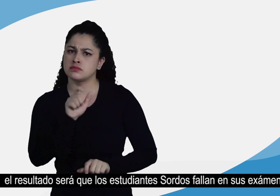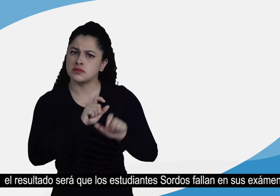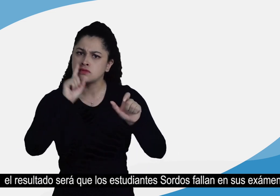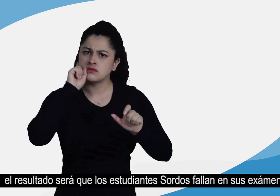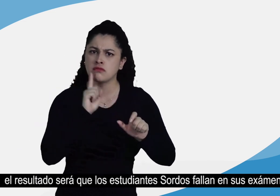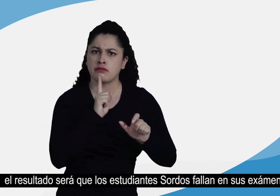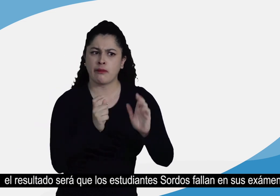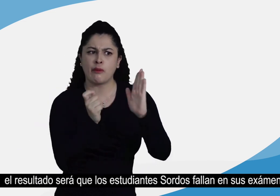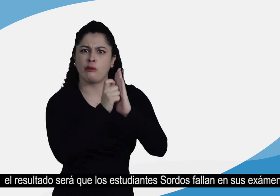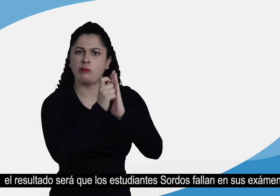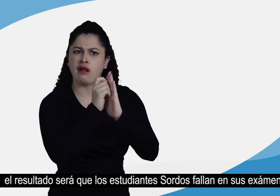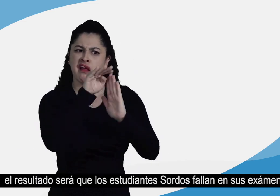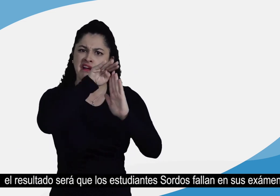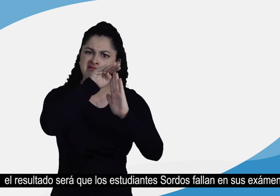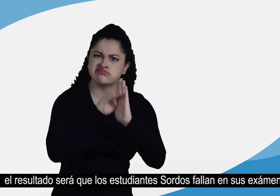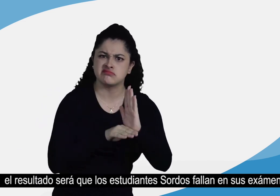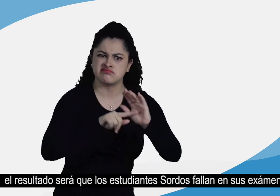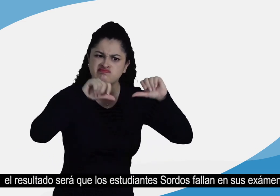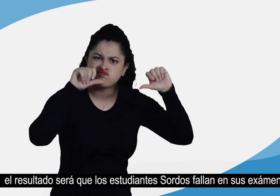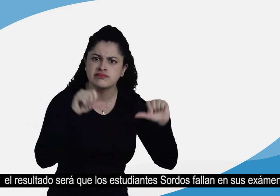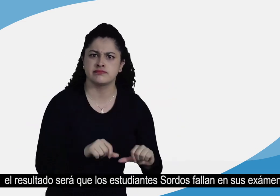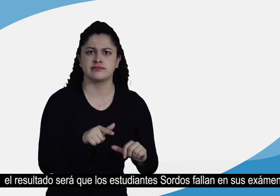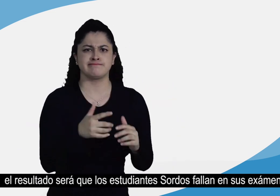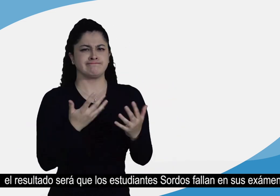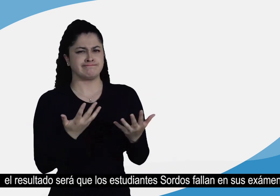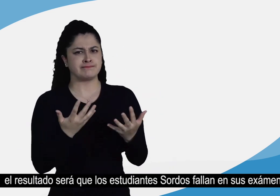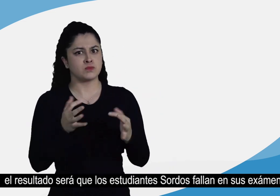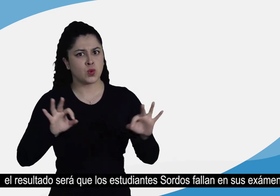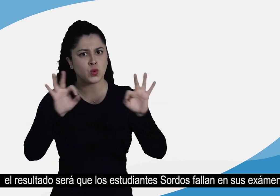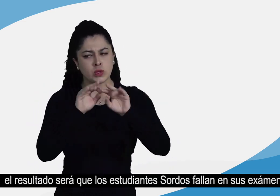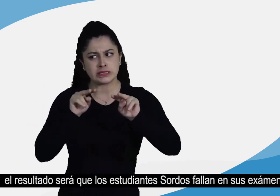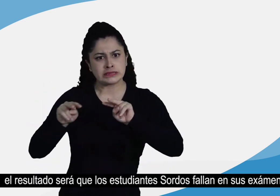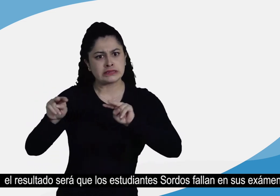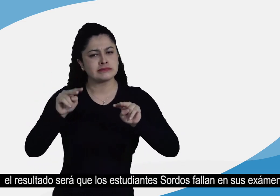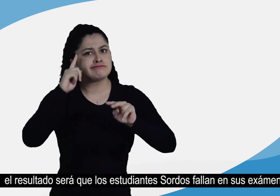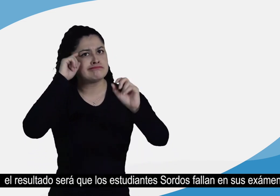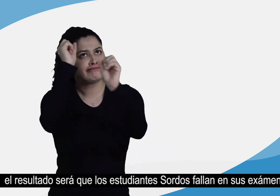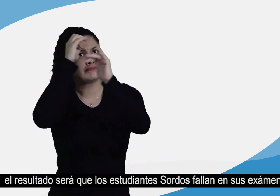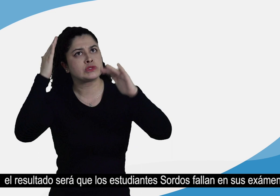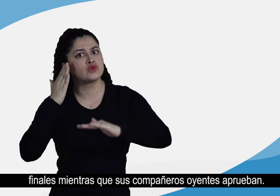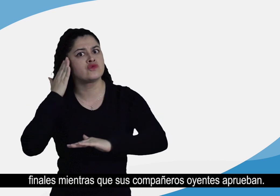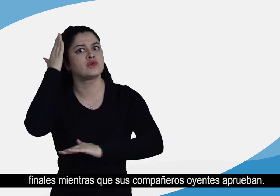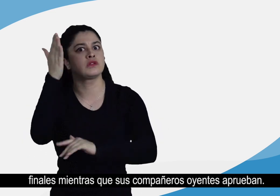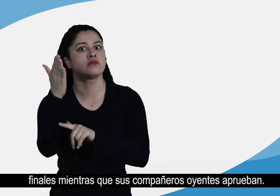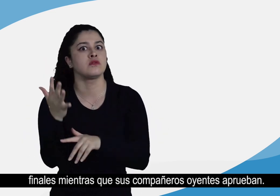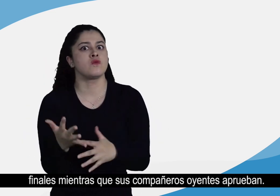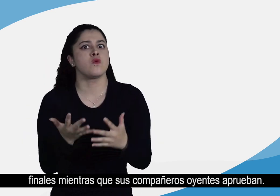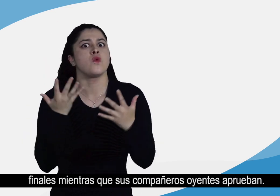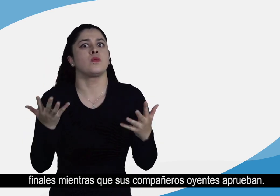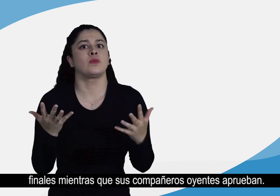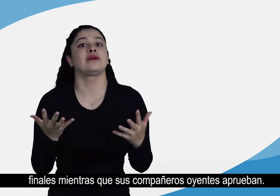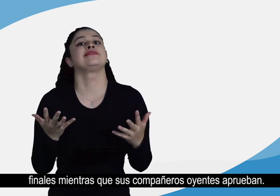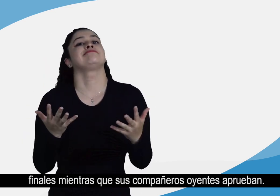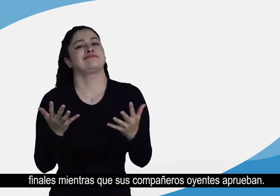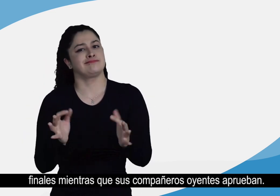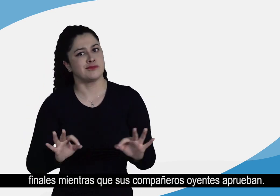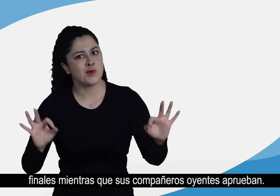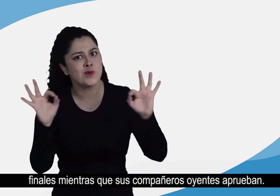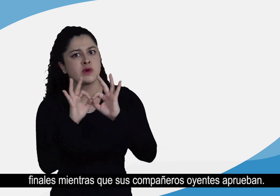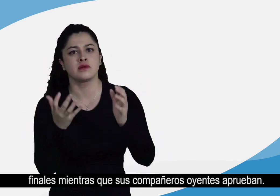El resultado será que los estudiantes sordos Fallan en sus exámenes finales Mientras que sus compañeros oyentes